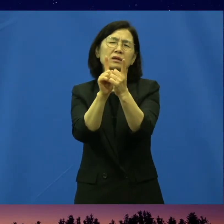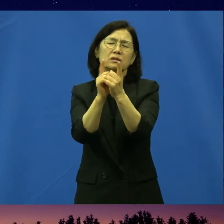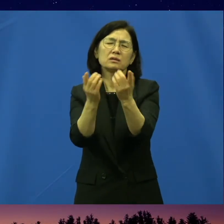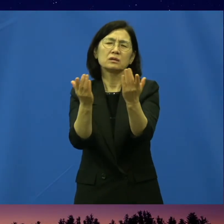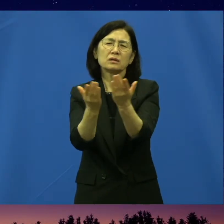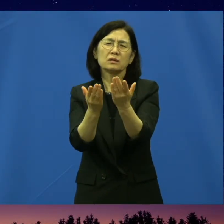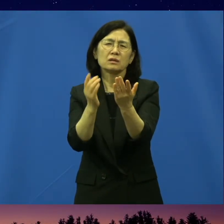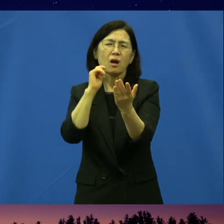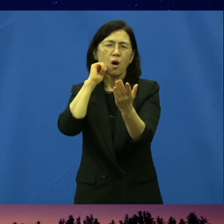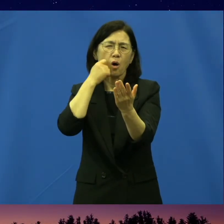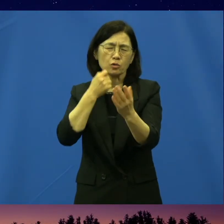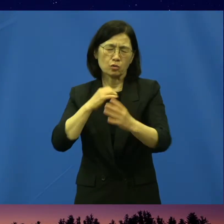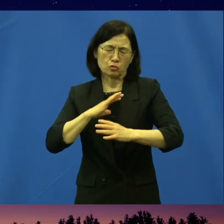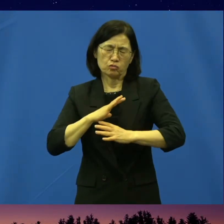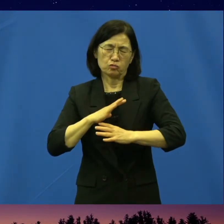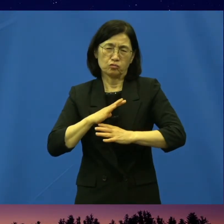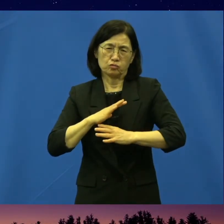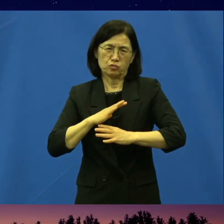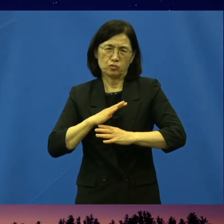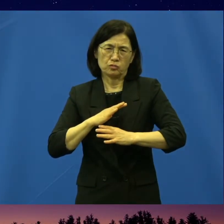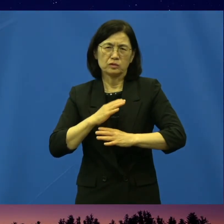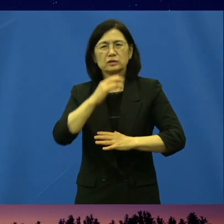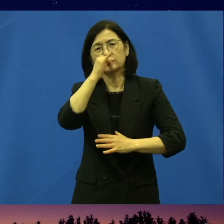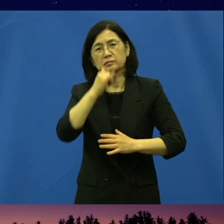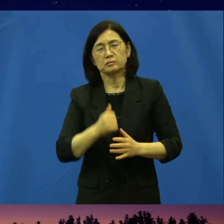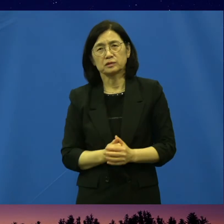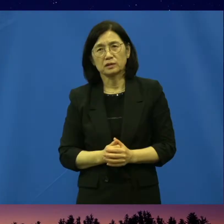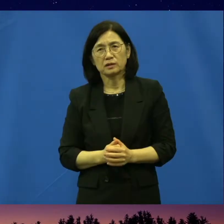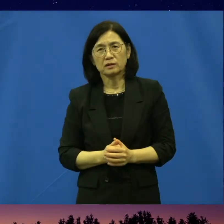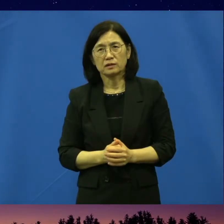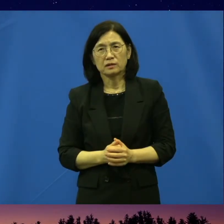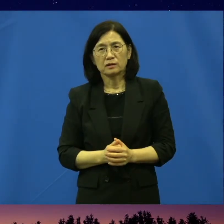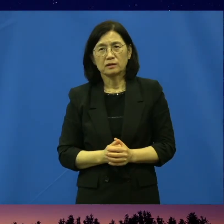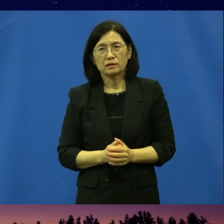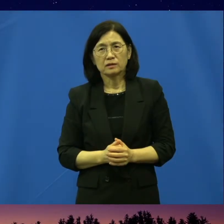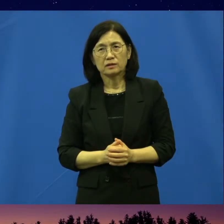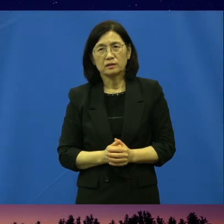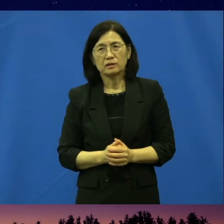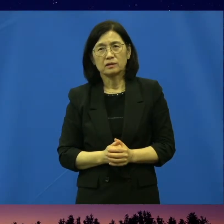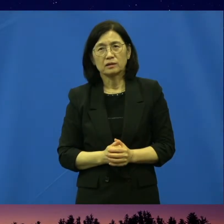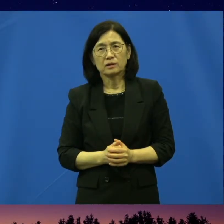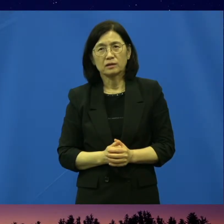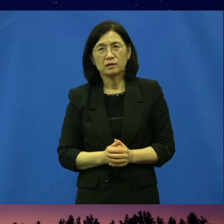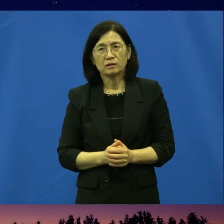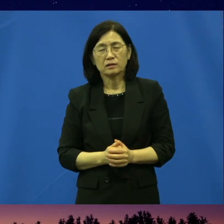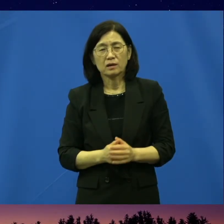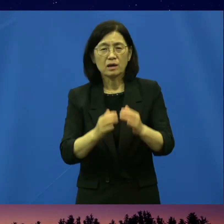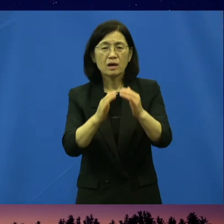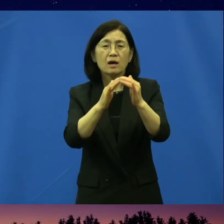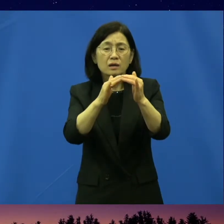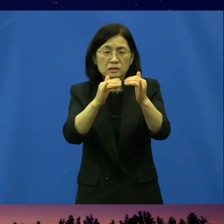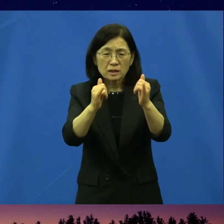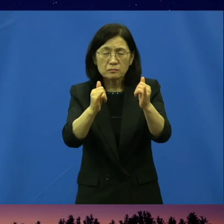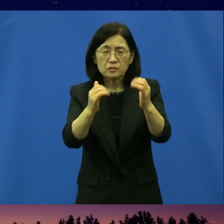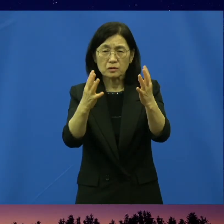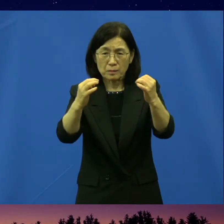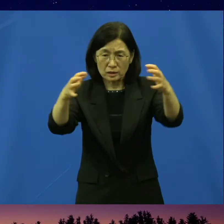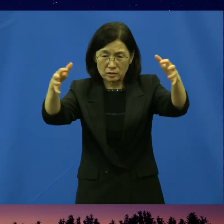사람이 사람을 만나는 게 두려운데 두려우면 어떡하겠어요? 여러분 일상이 할 수가 없는 거죠. 근데 사람이 두려운 거예요.